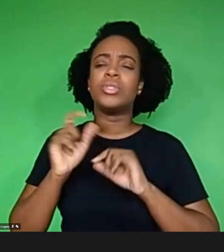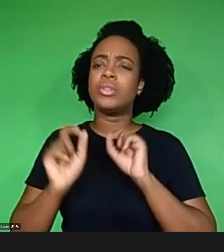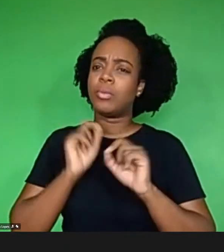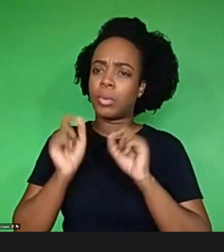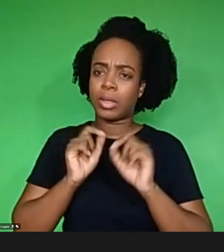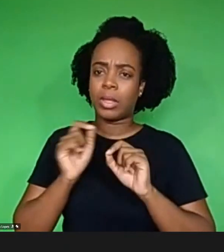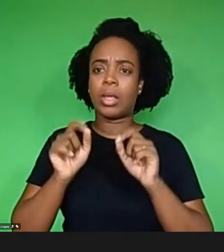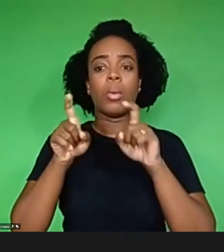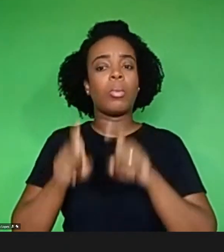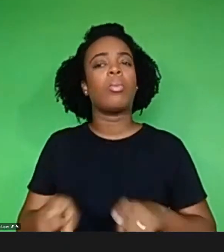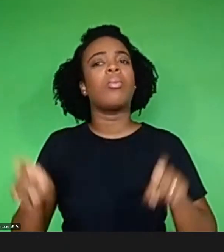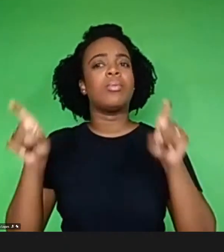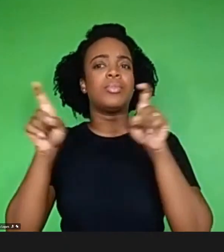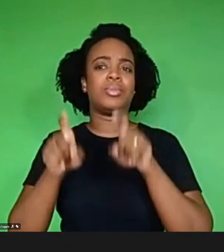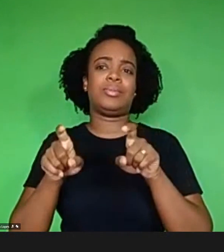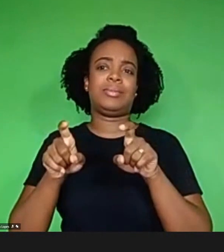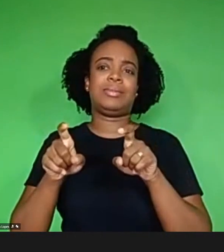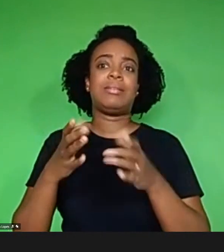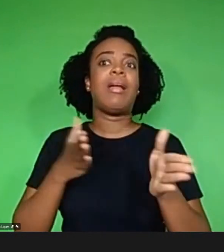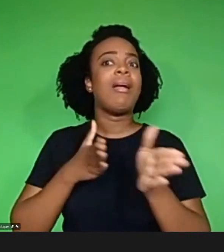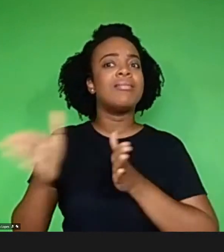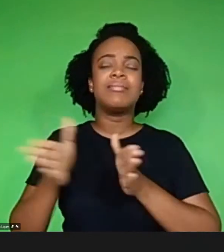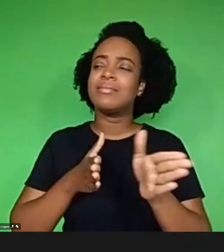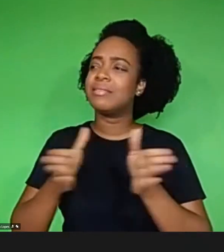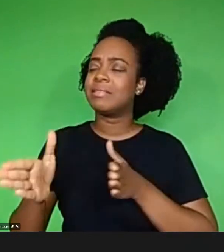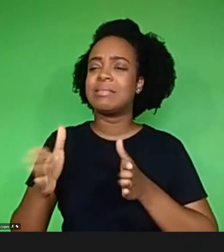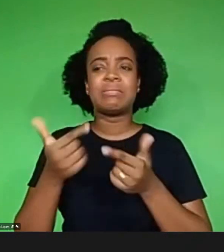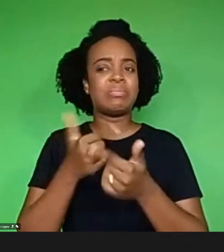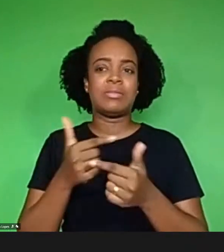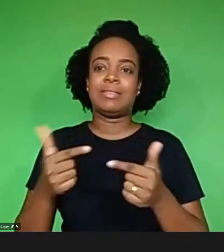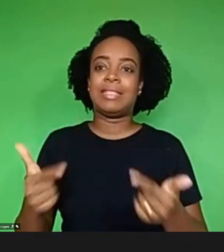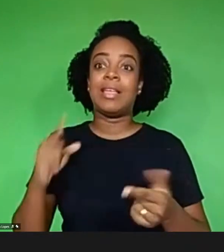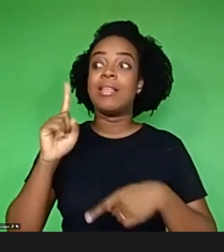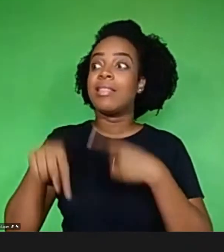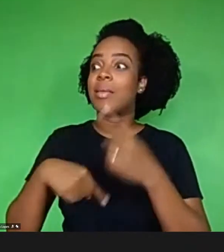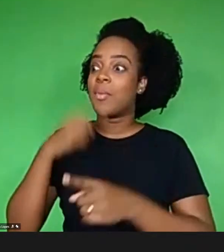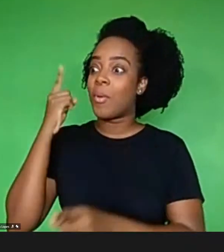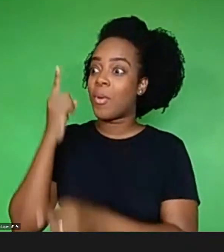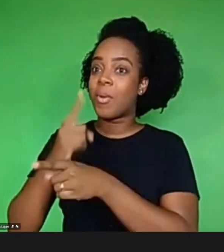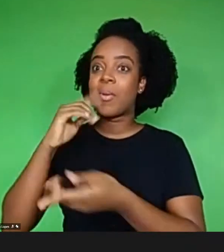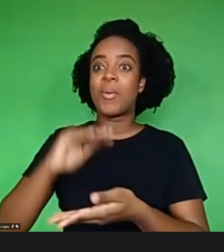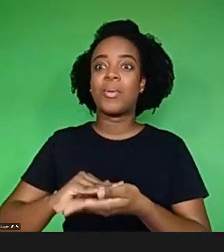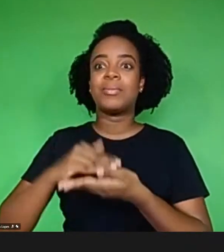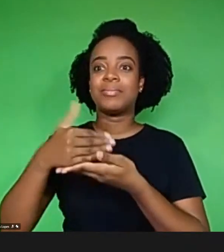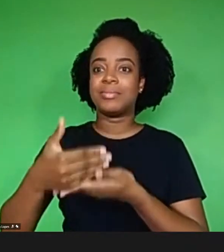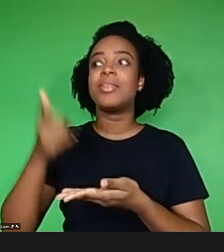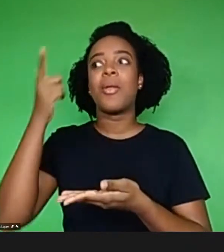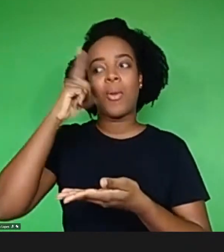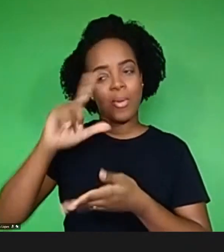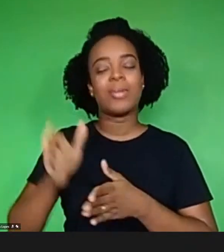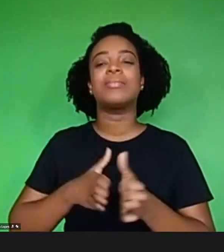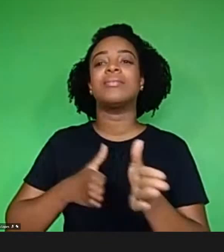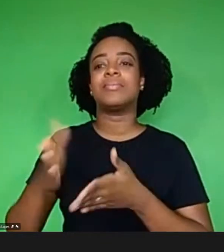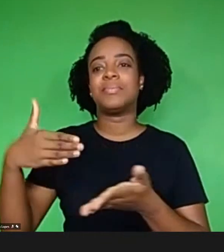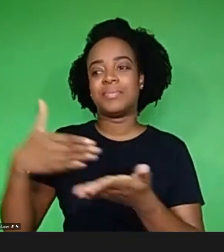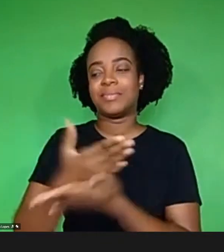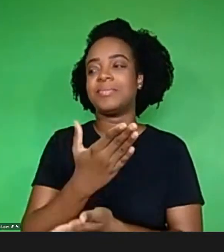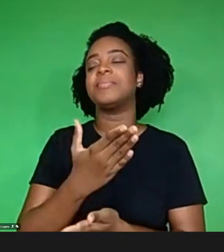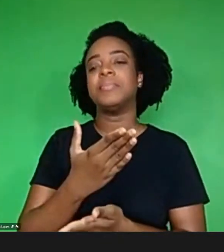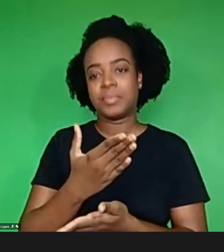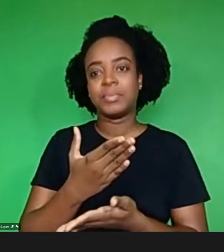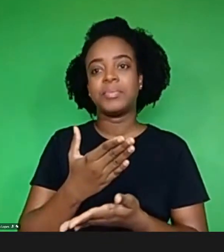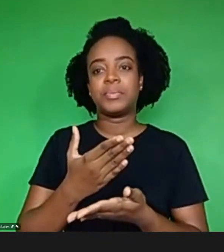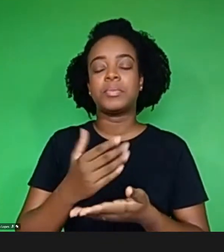de não dar acesso, até que a gente achou um notebook para poder fazer isso, né? Então, este é